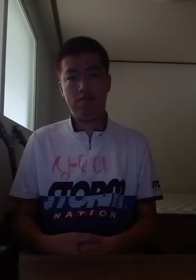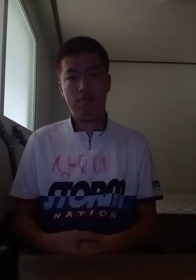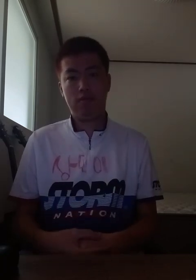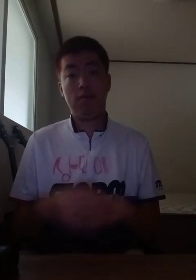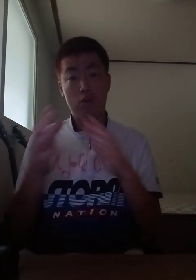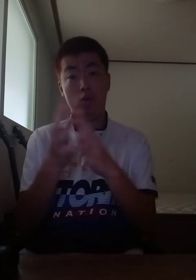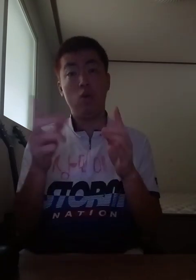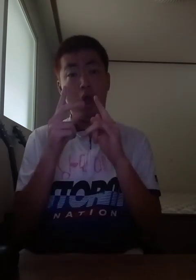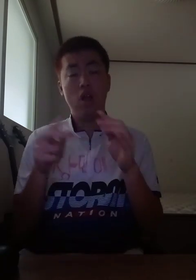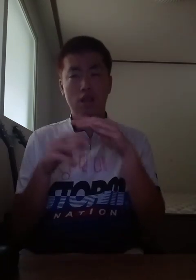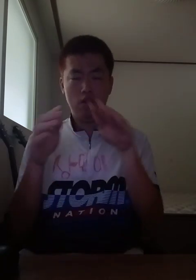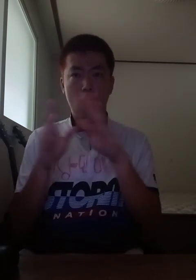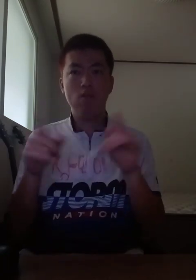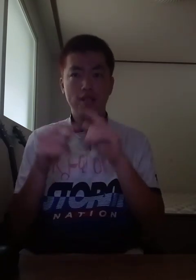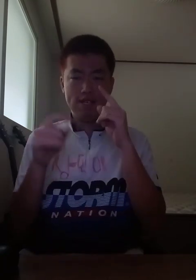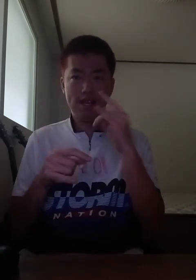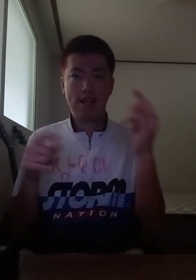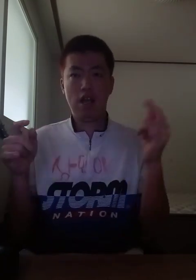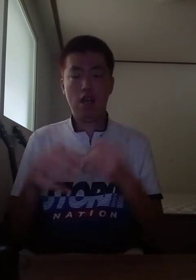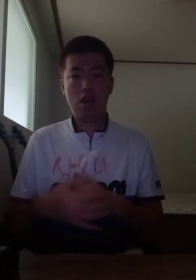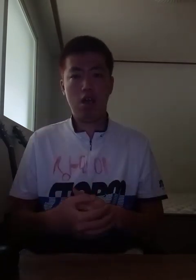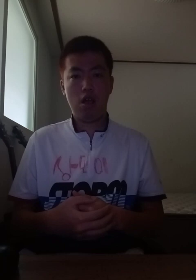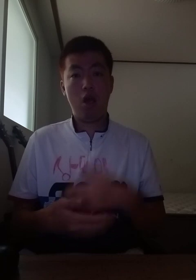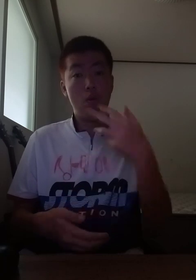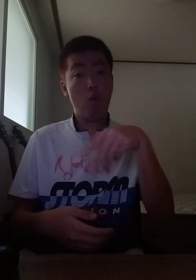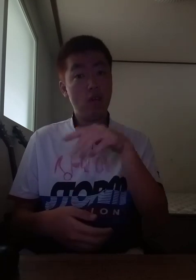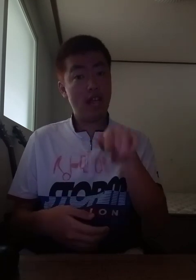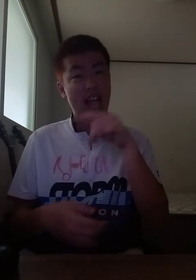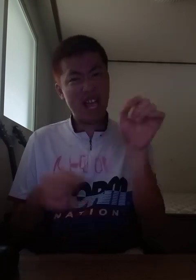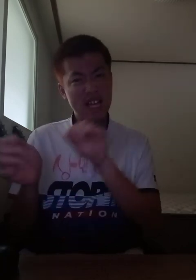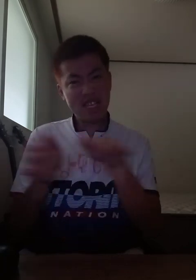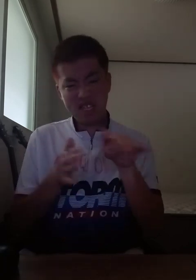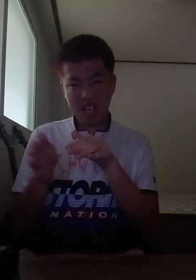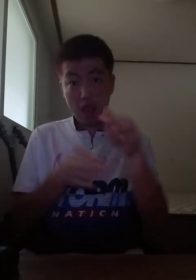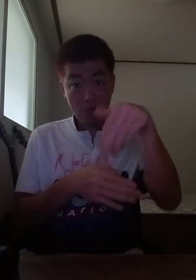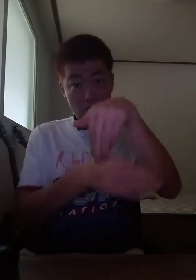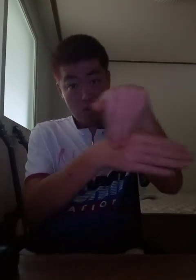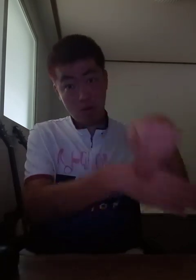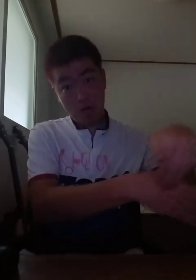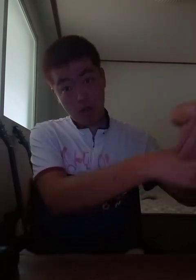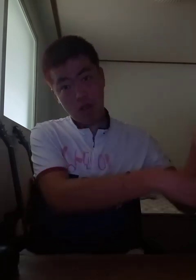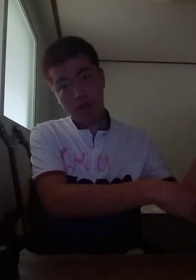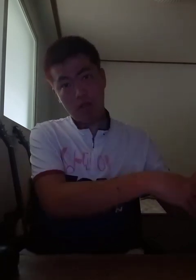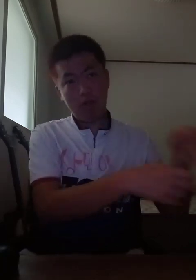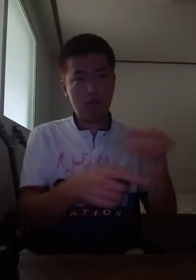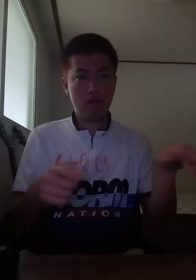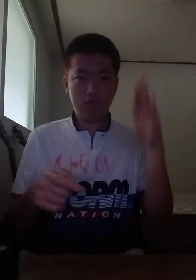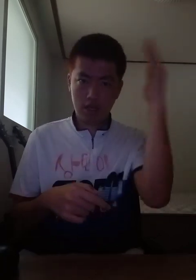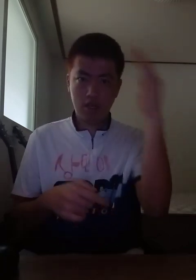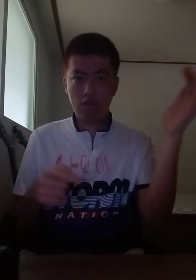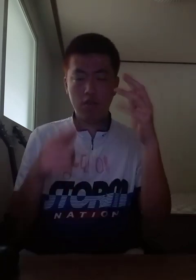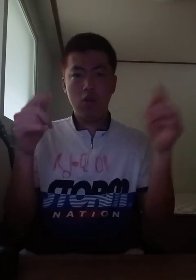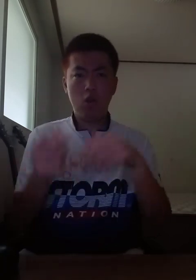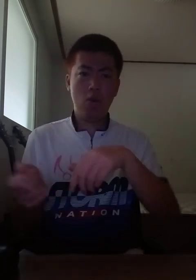오전 8시가 조금 넘은 시간. 보기에도 아슬아슬한 담벼락을 걷는 아이들. 담장을 넘어갑니다.